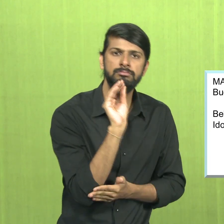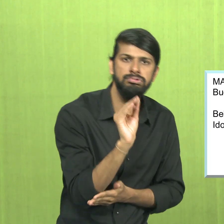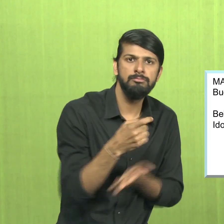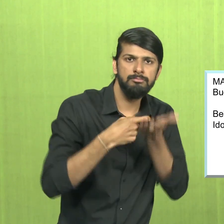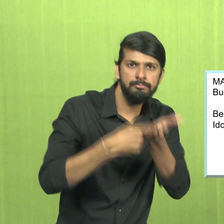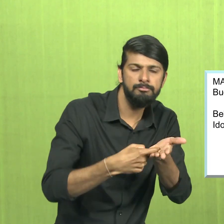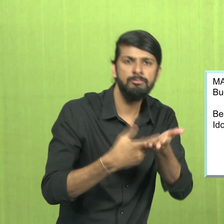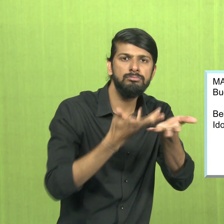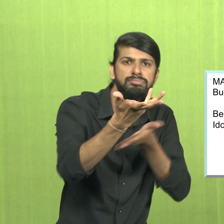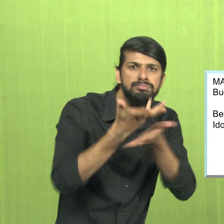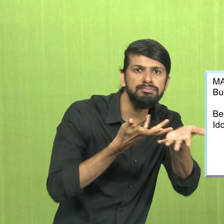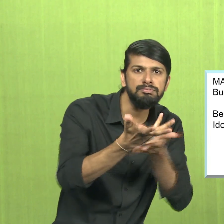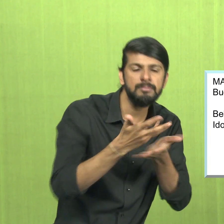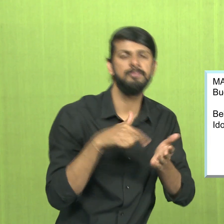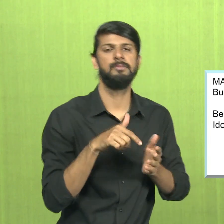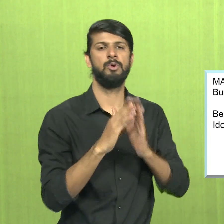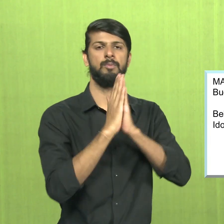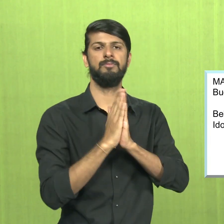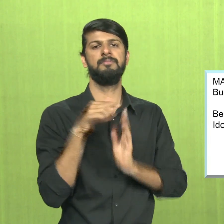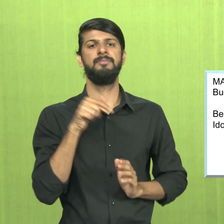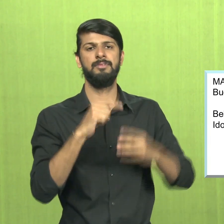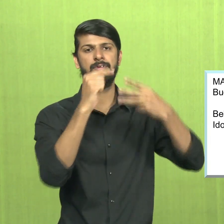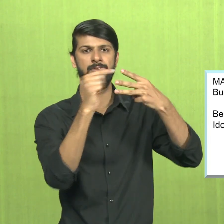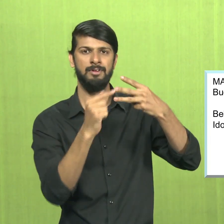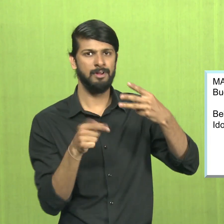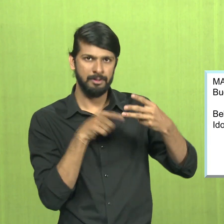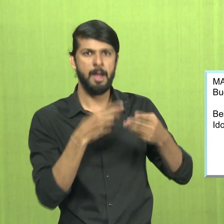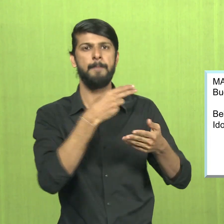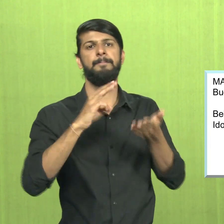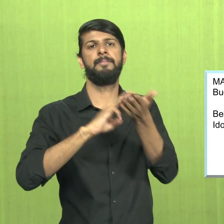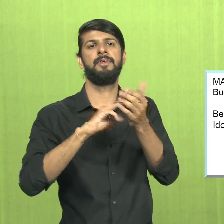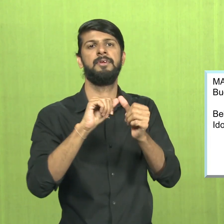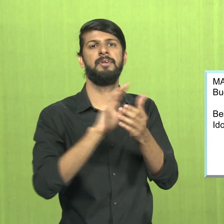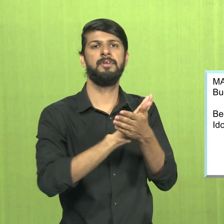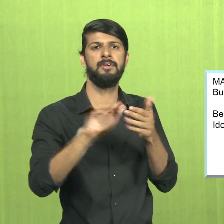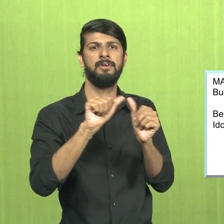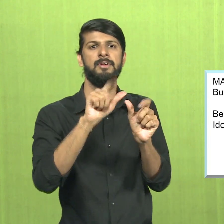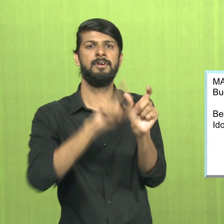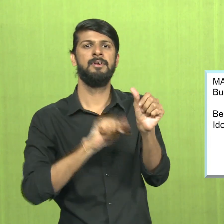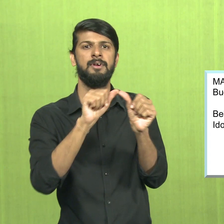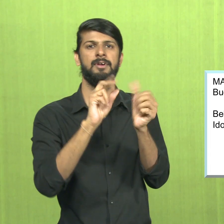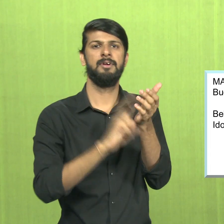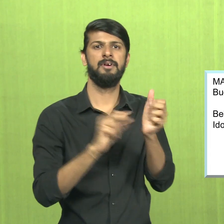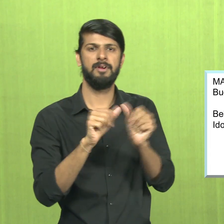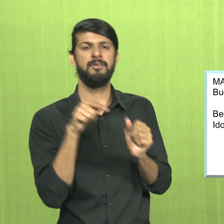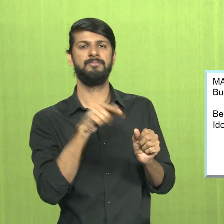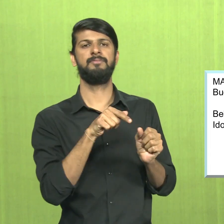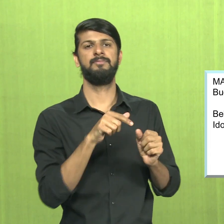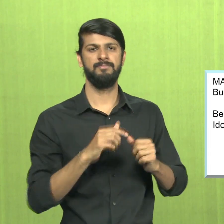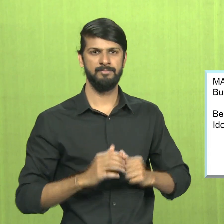थिस वरशिप बोधी सत्त्व स्मेल है में अंडे सेट बिजनस में